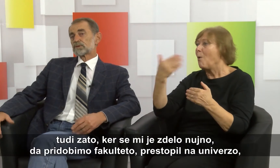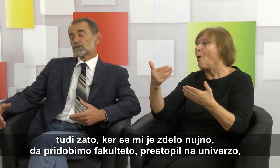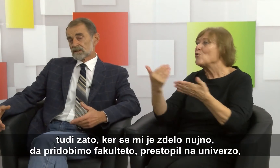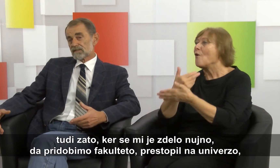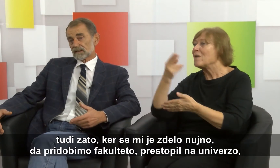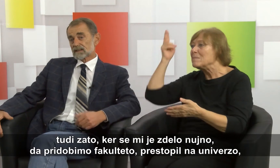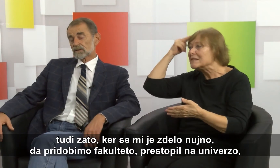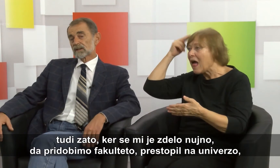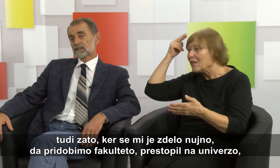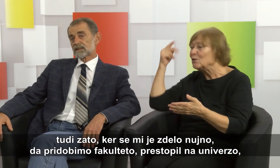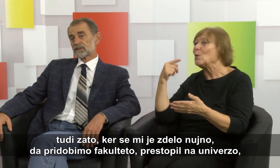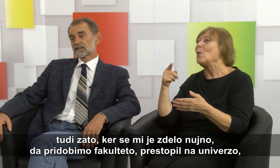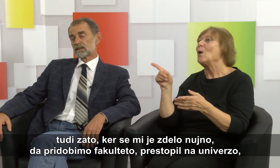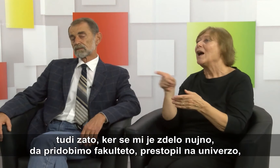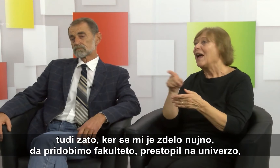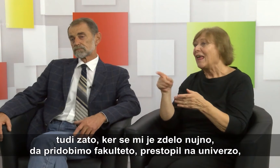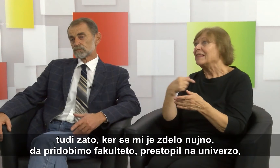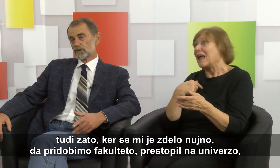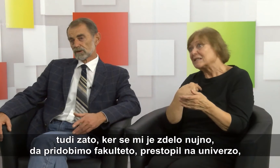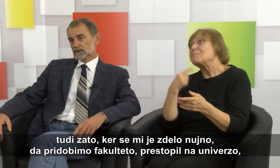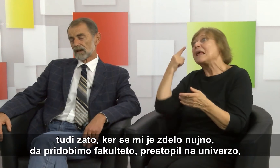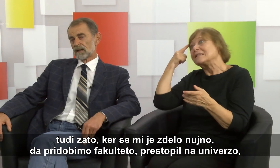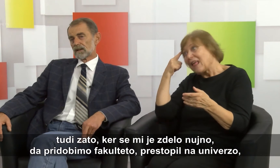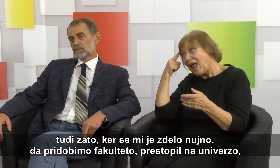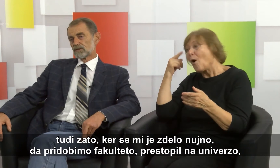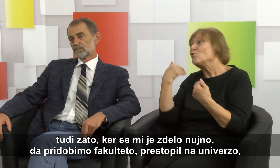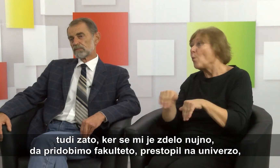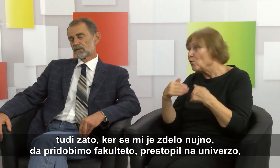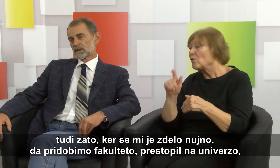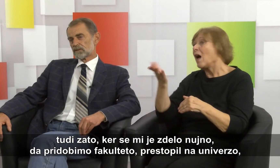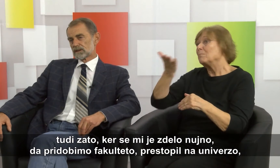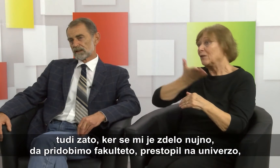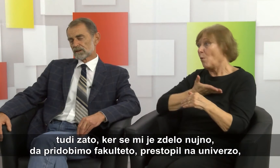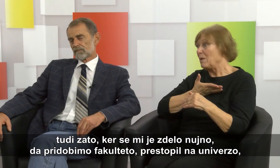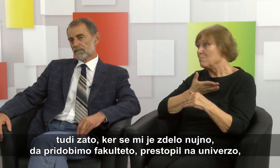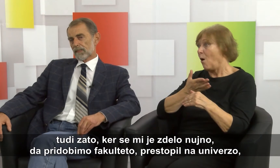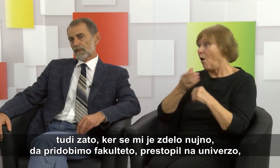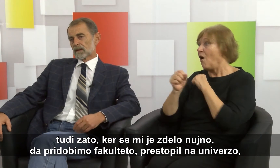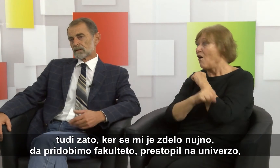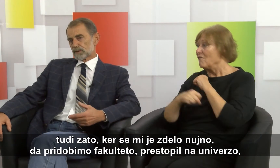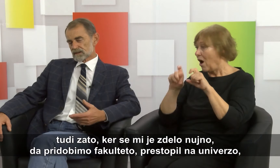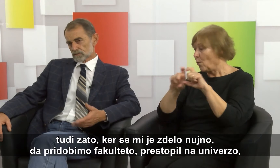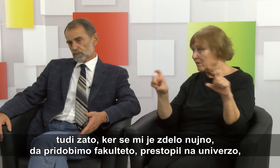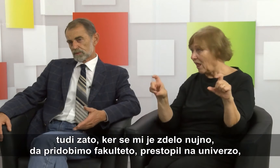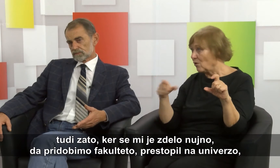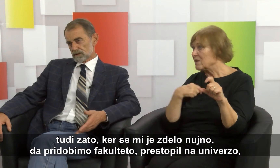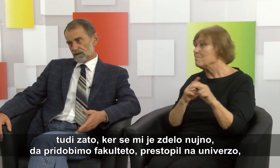tudi seveda zato, ker se mi je zdelo nujno, da pridobimo fakulteto, prestopil